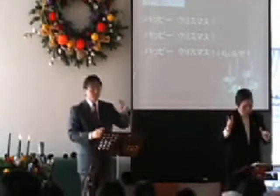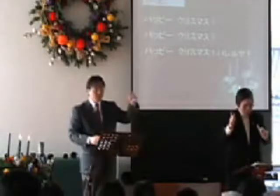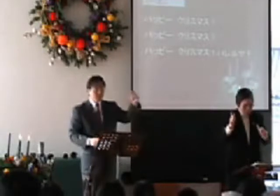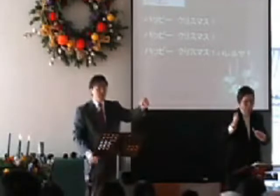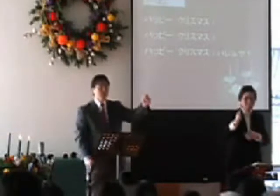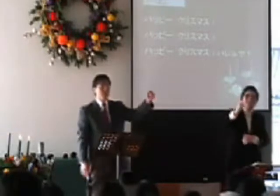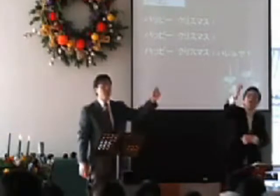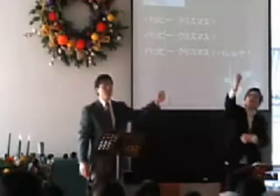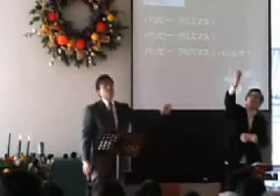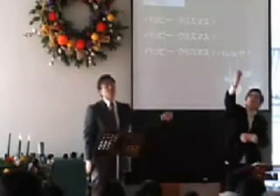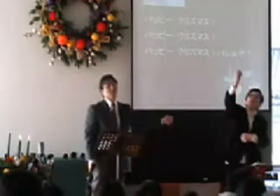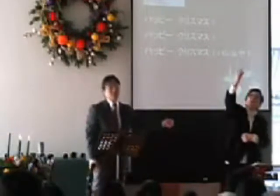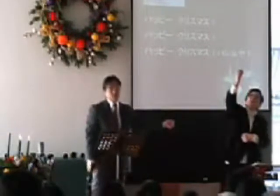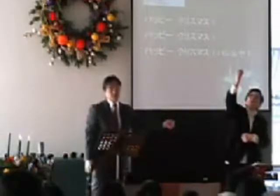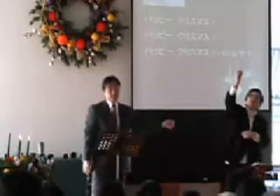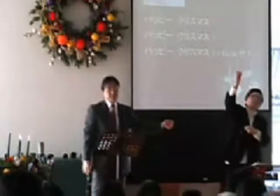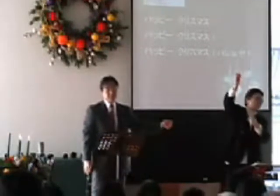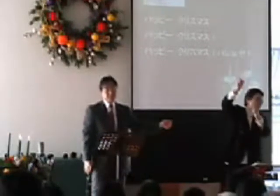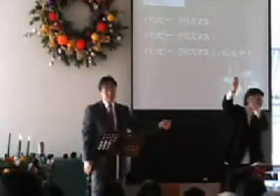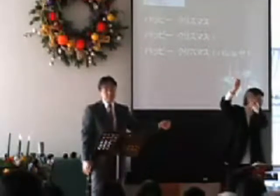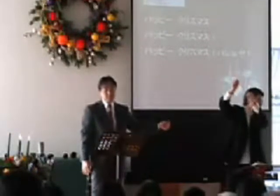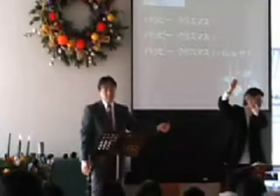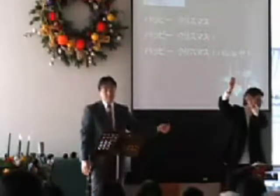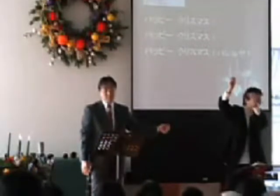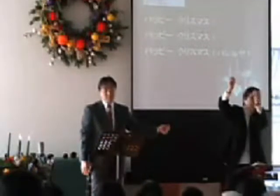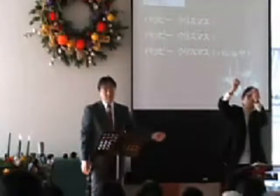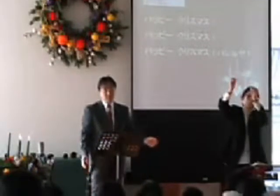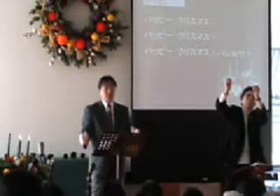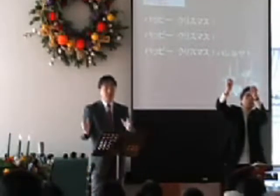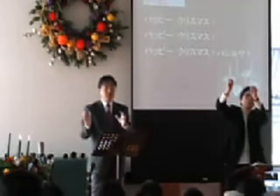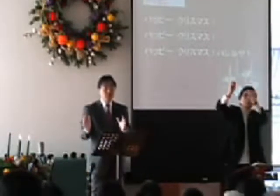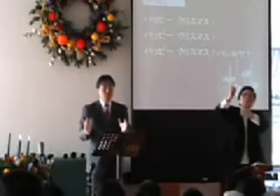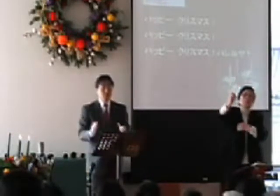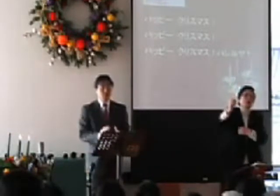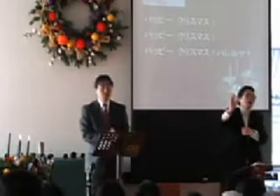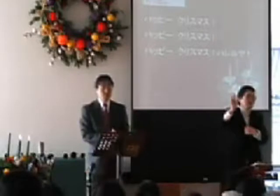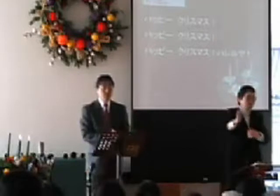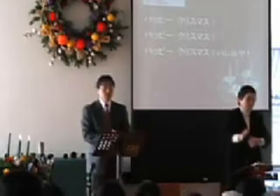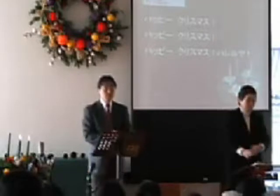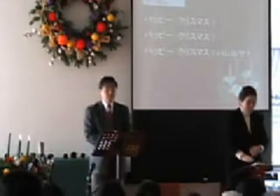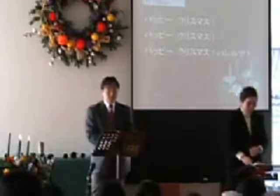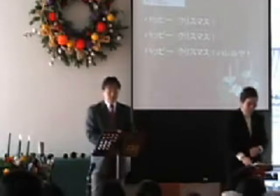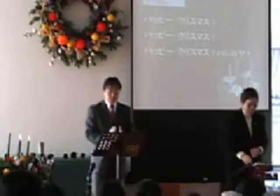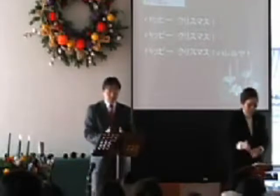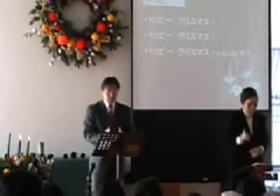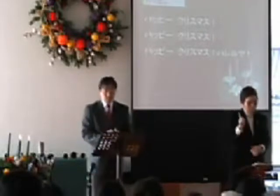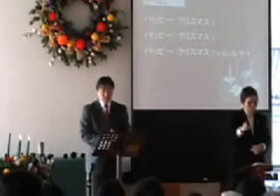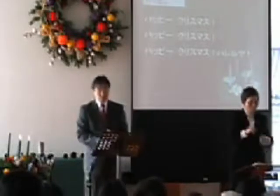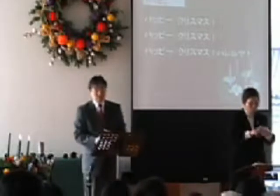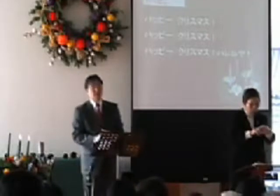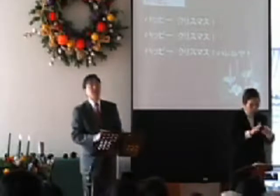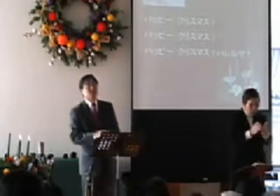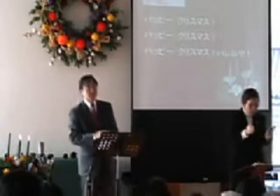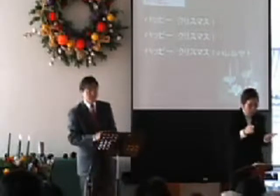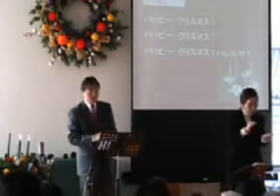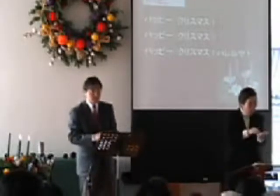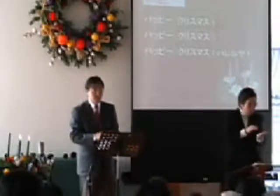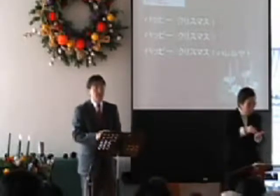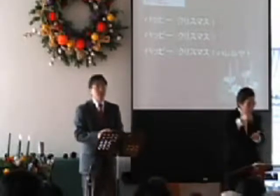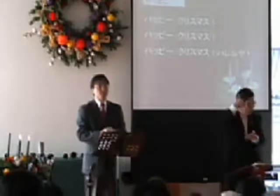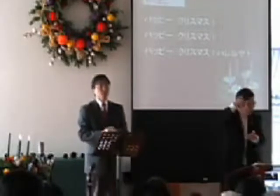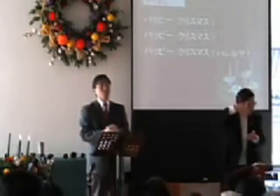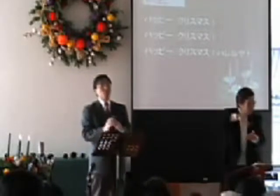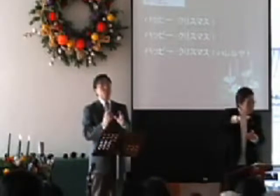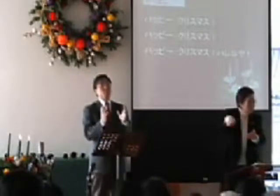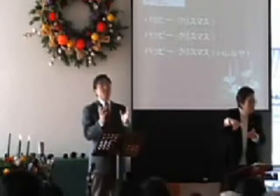この星が出てというふうに決まってるんですね。ところが時々いつもと違う星が現れたり、